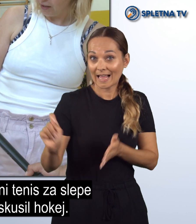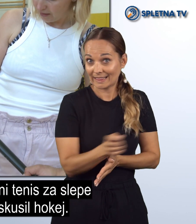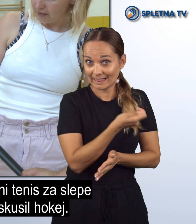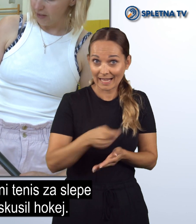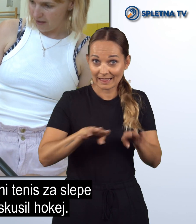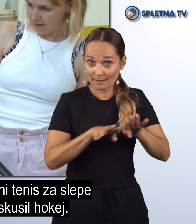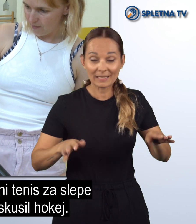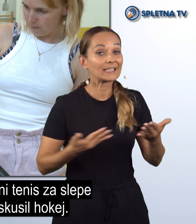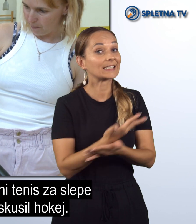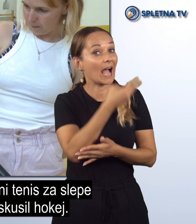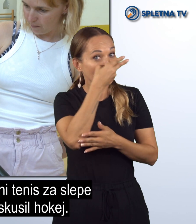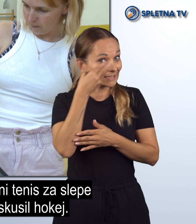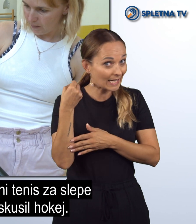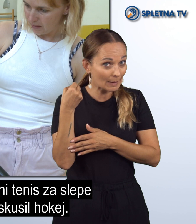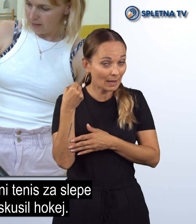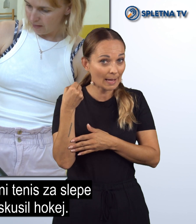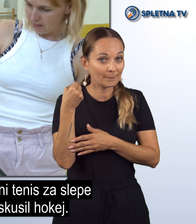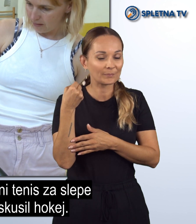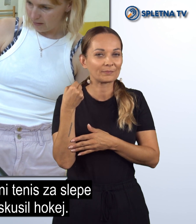namizni tenis za slepe